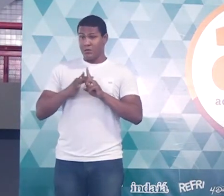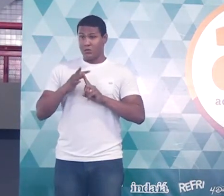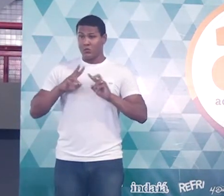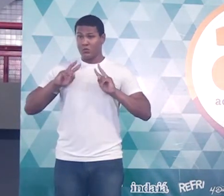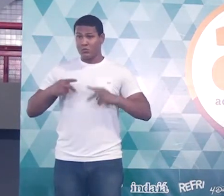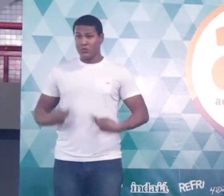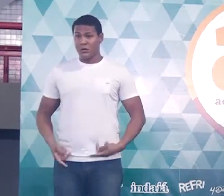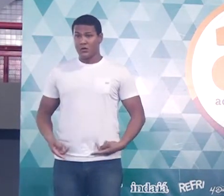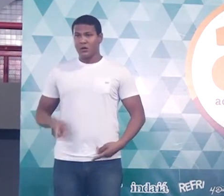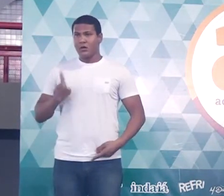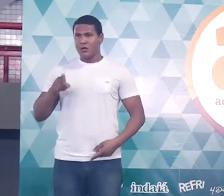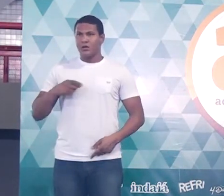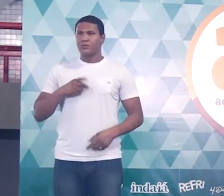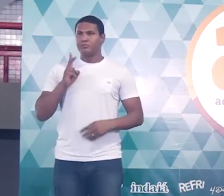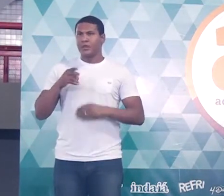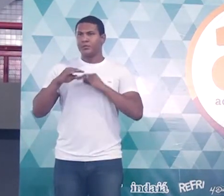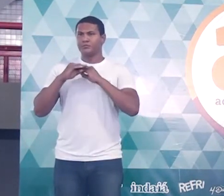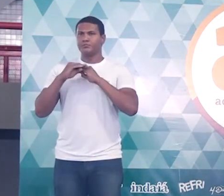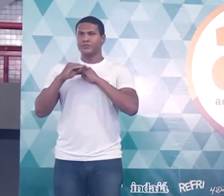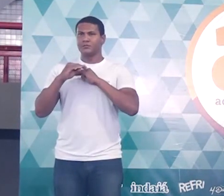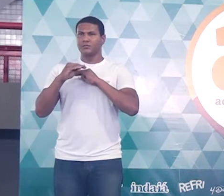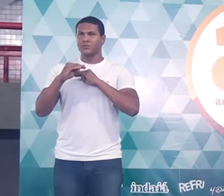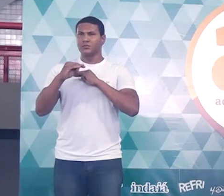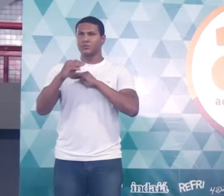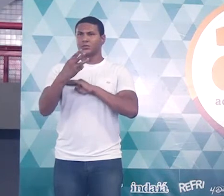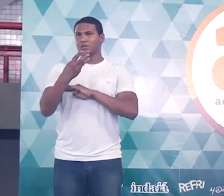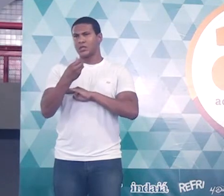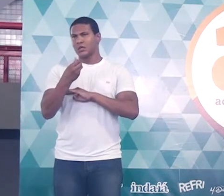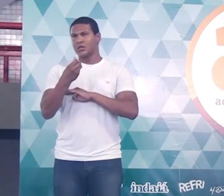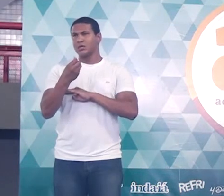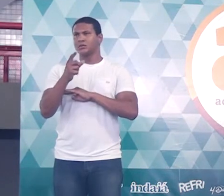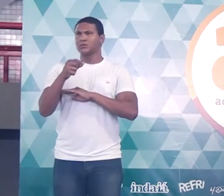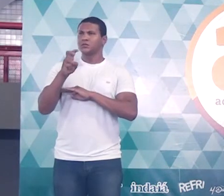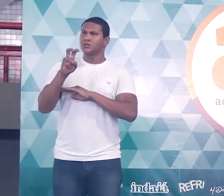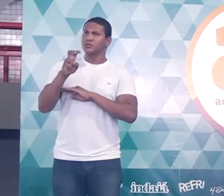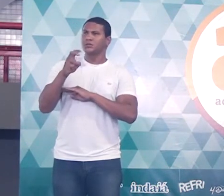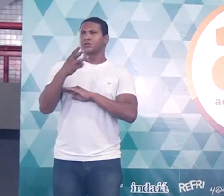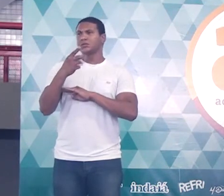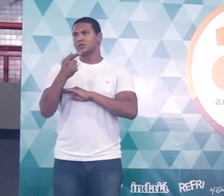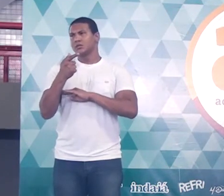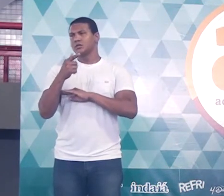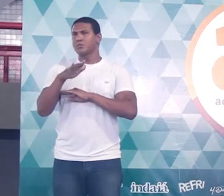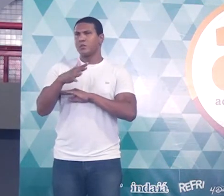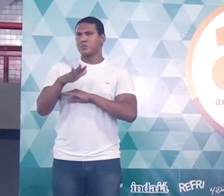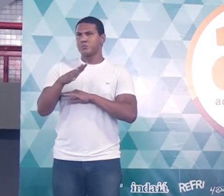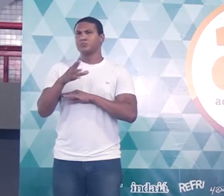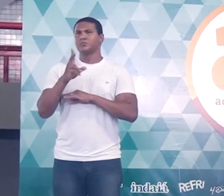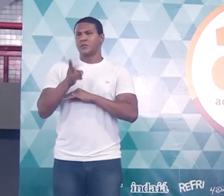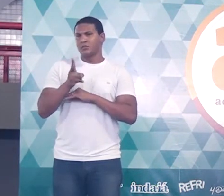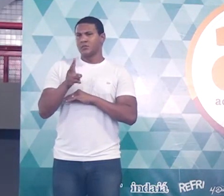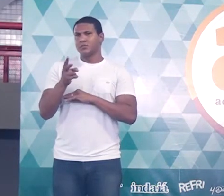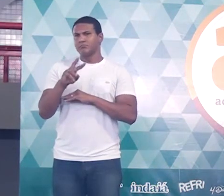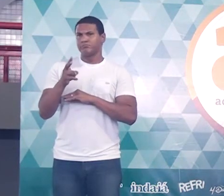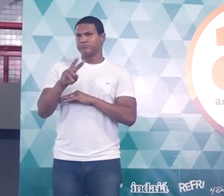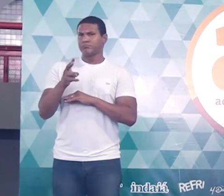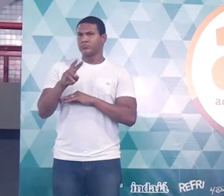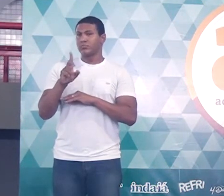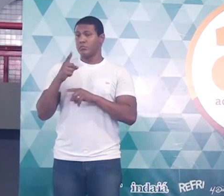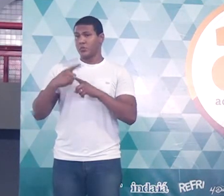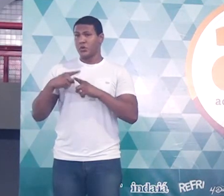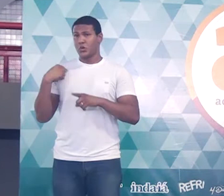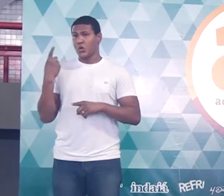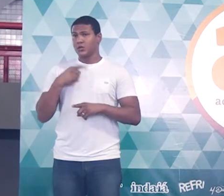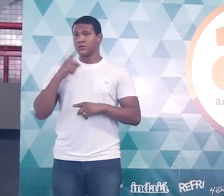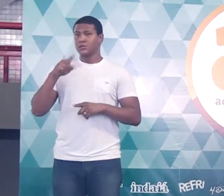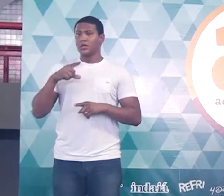teoricamente sempre, né, mesmo patamar, 36,5, 37, porque nós somos animais proteicos,